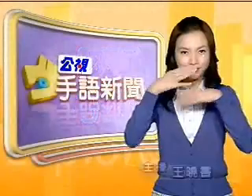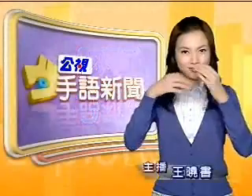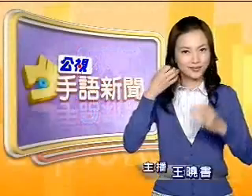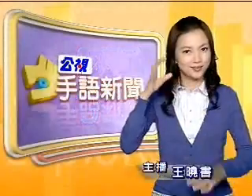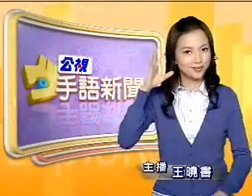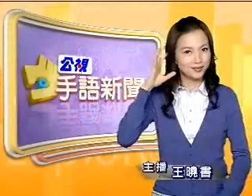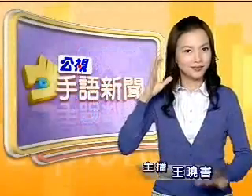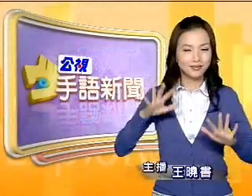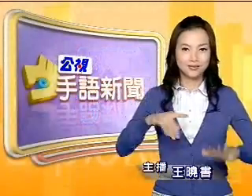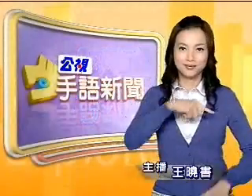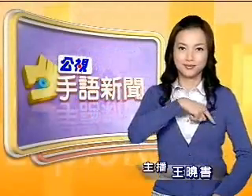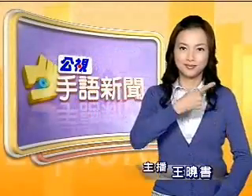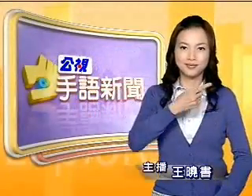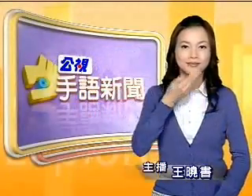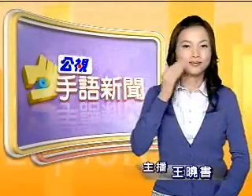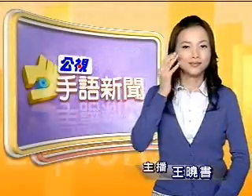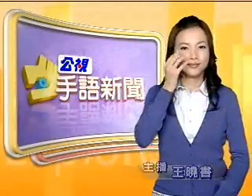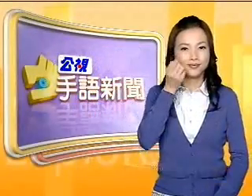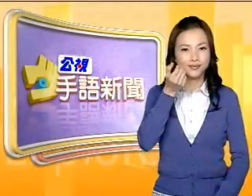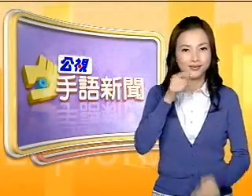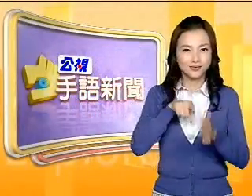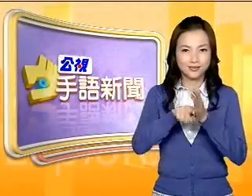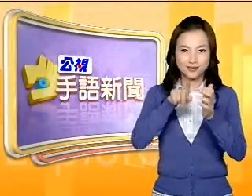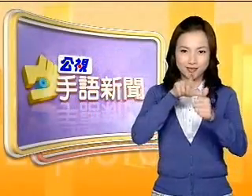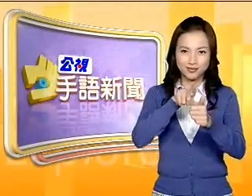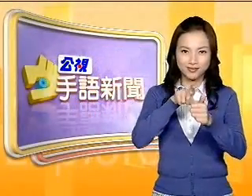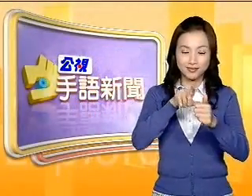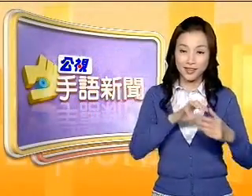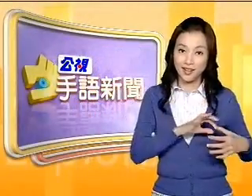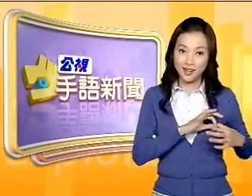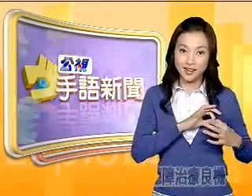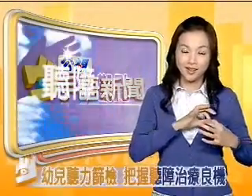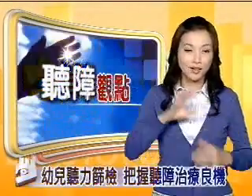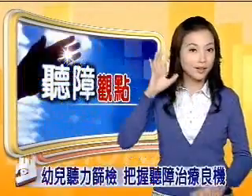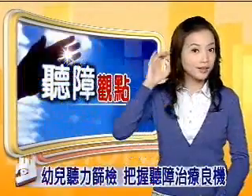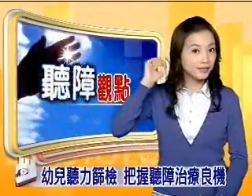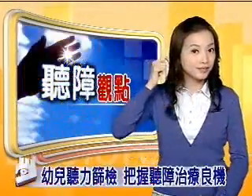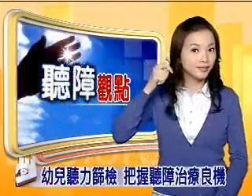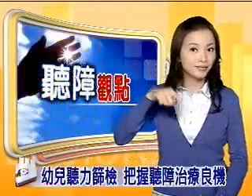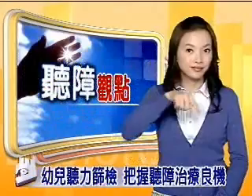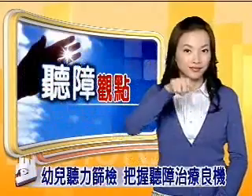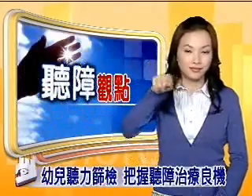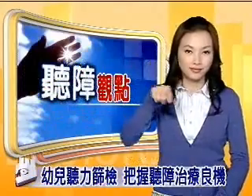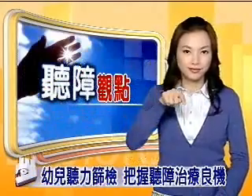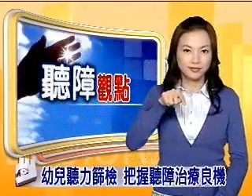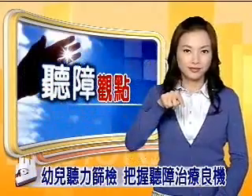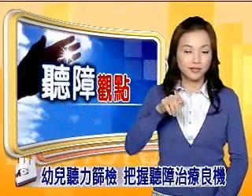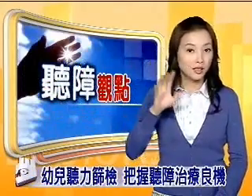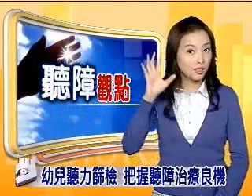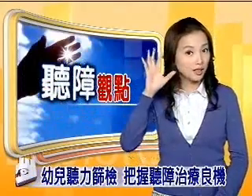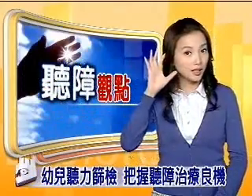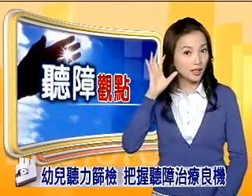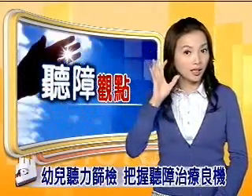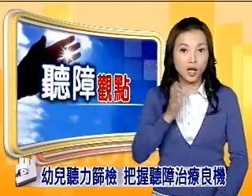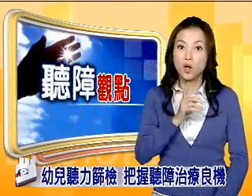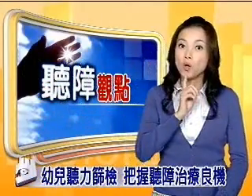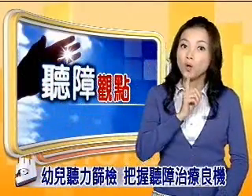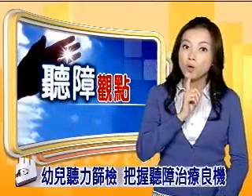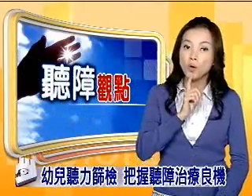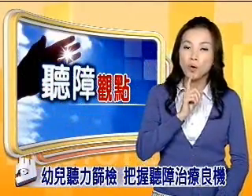回到首语新闻的现场。今天礼拜一的听障观点专题，要带您一起来关心听力损失的朋友们。听力损失者